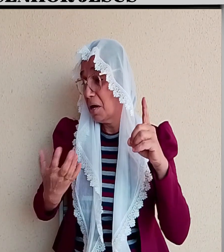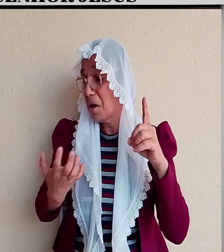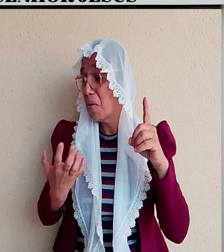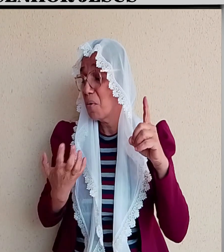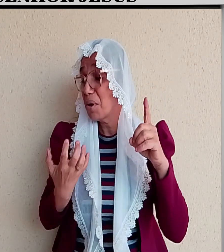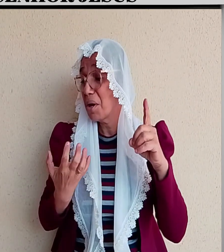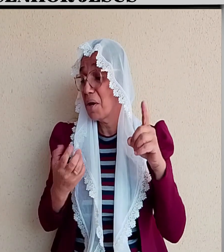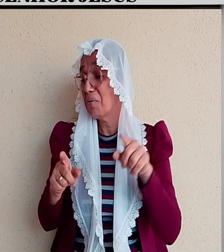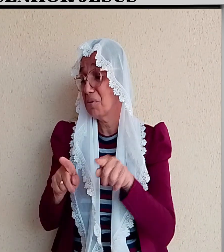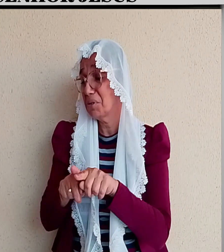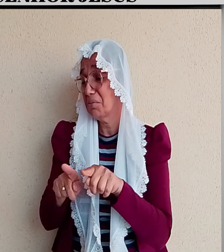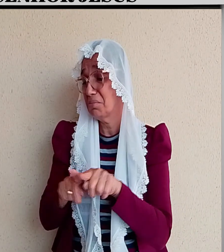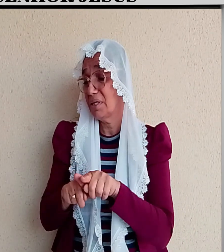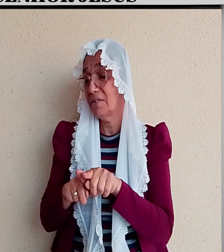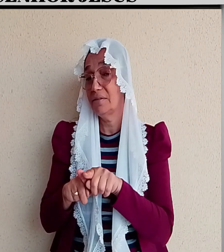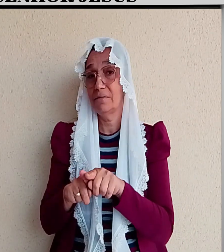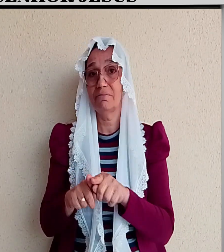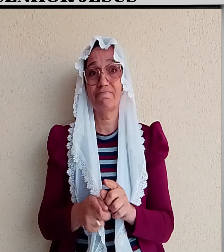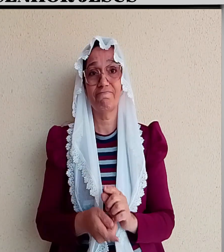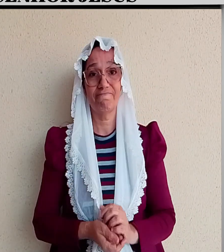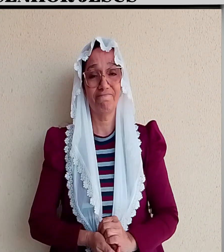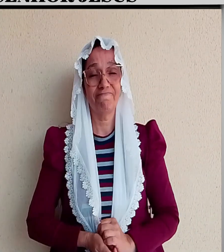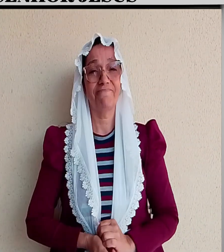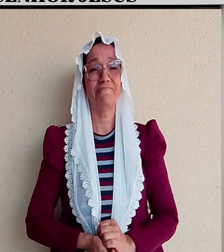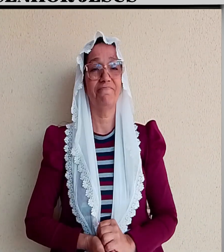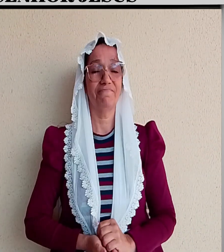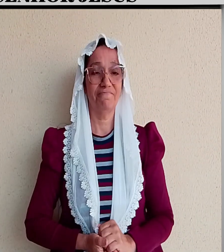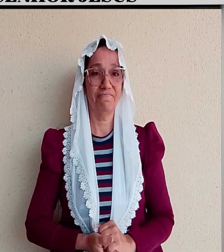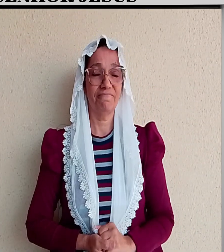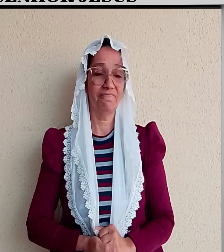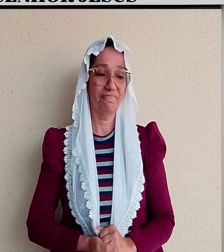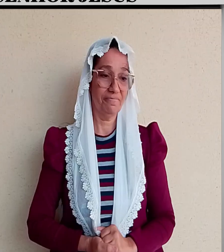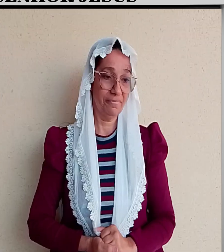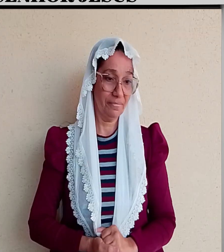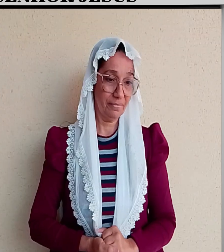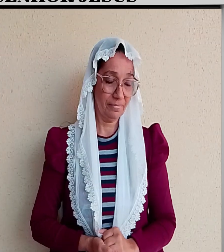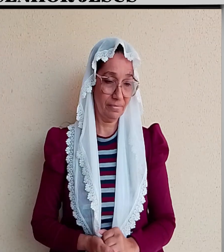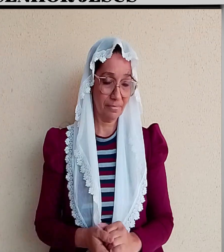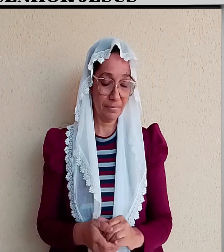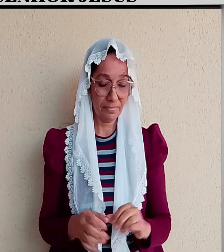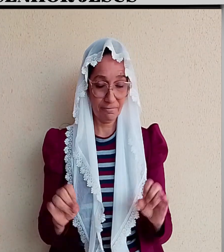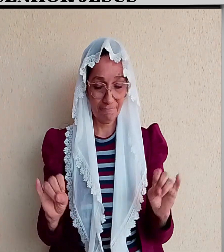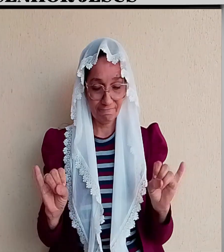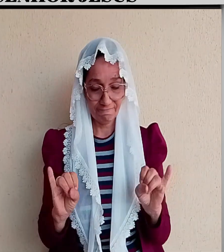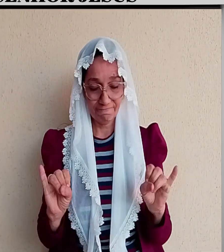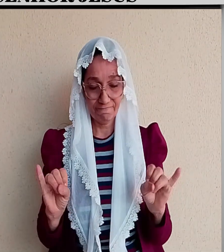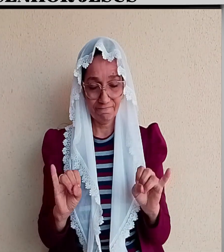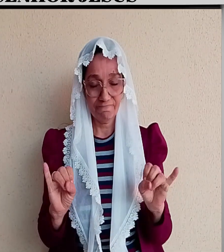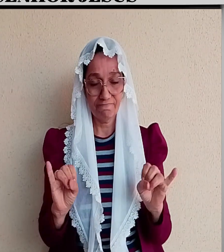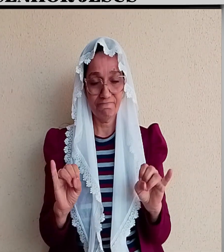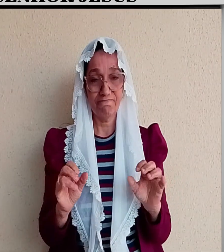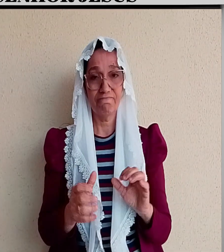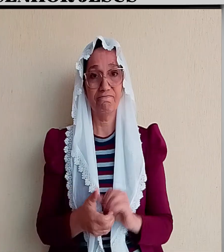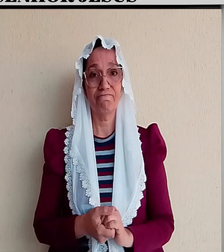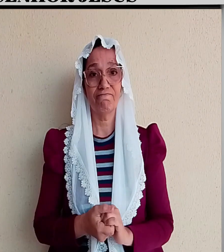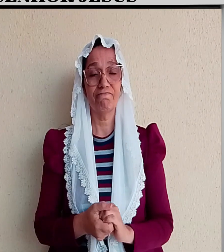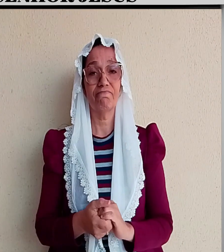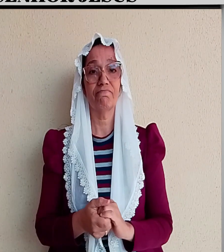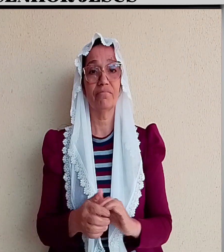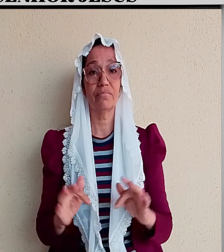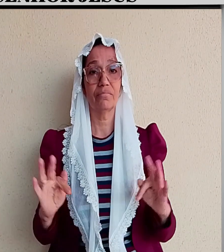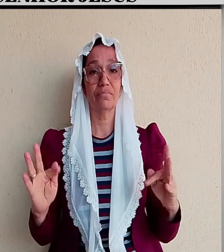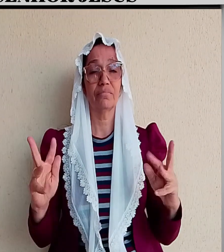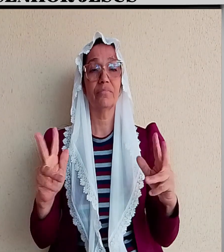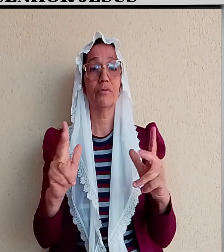olhar, esta mente será minha mente. Aleluia, um discípulo totalmente conectado na mente de Cristo, na rede dele,